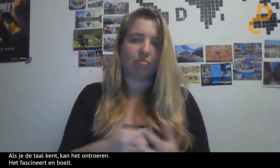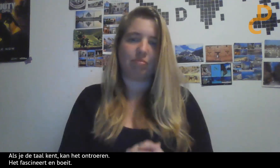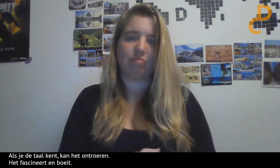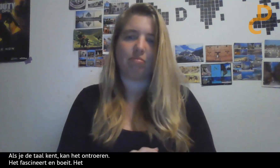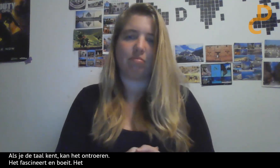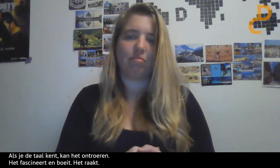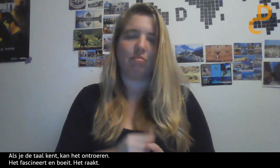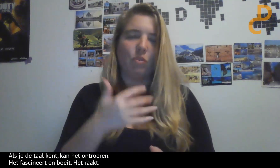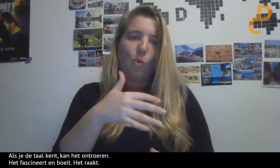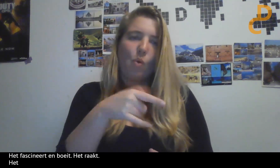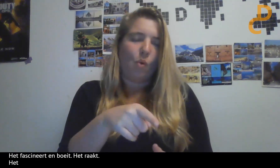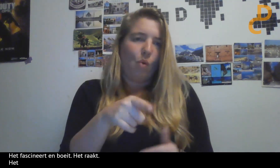Het vervult.